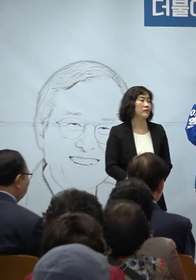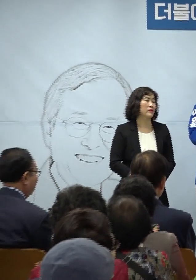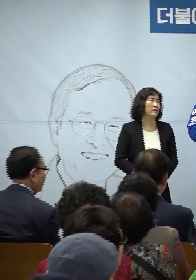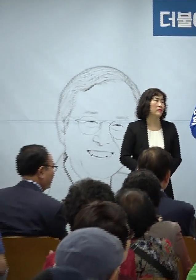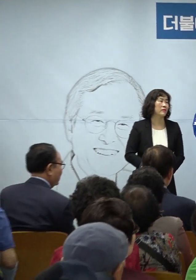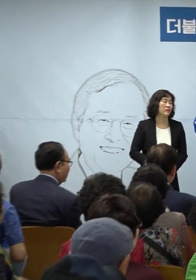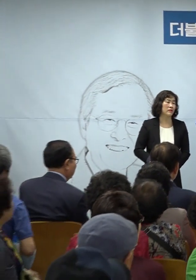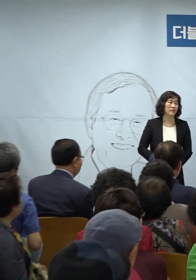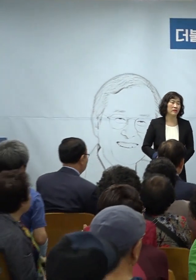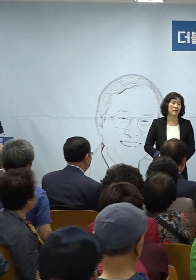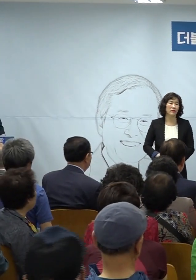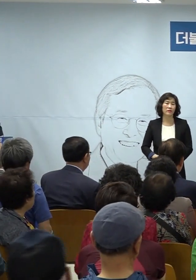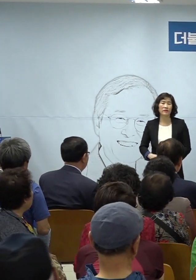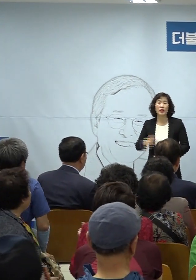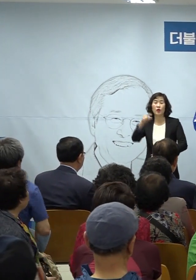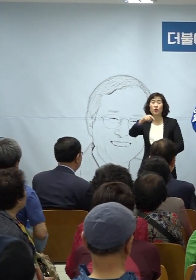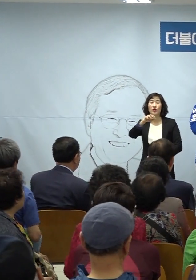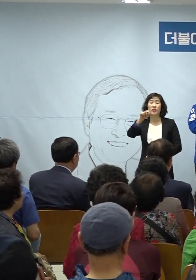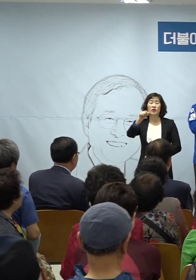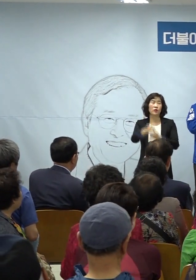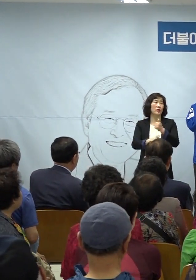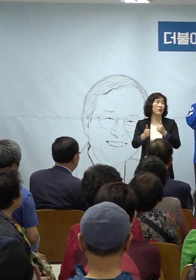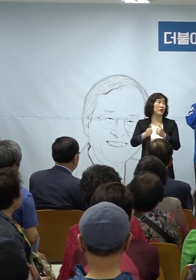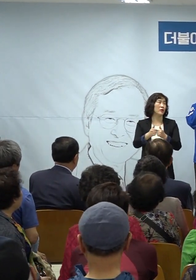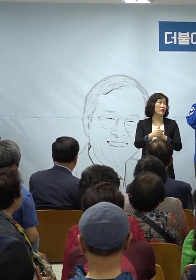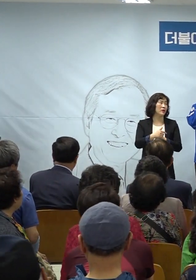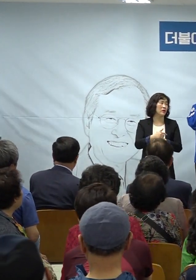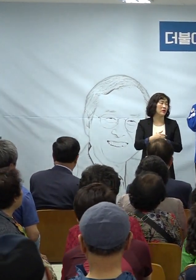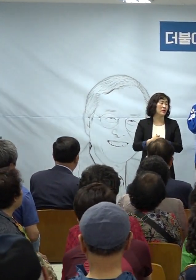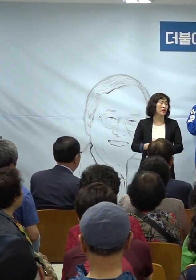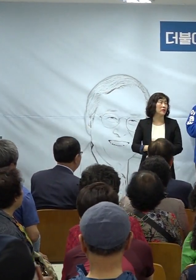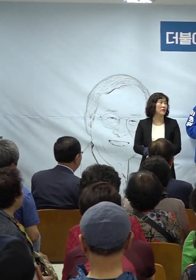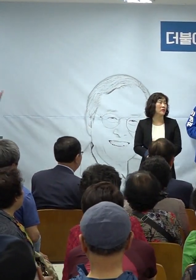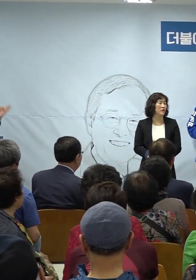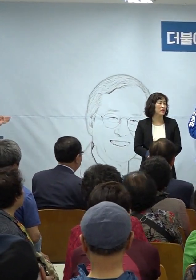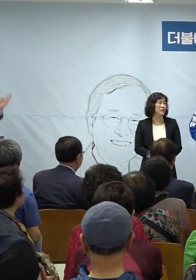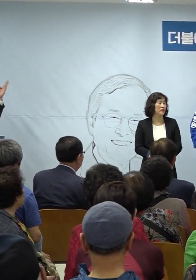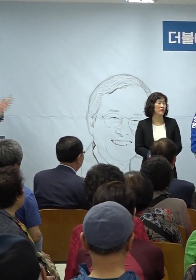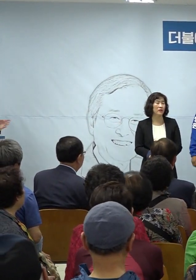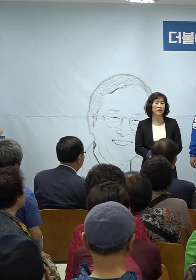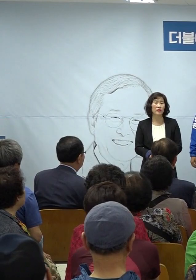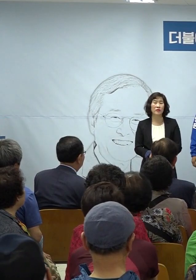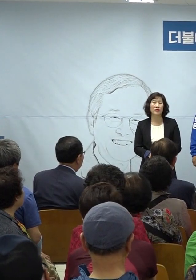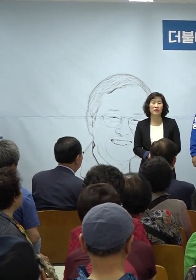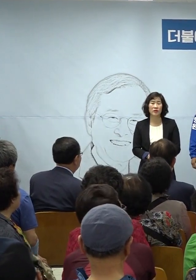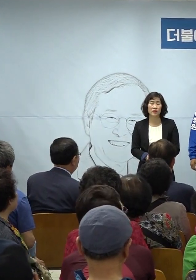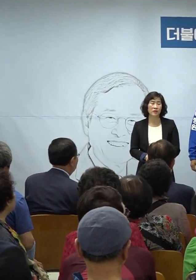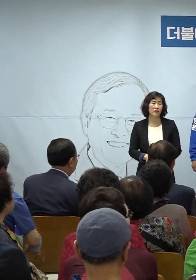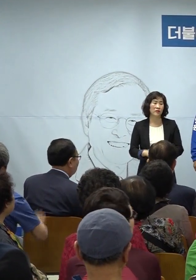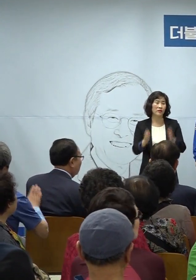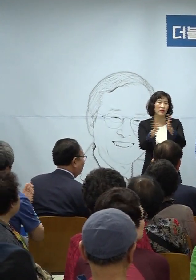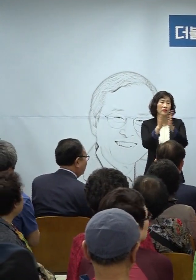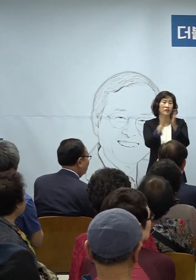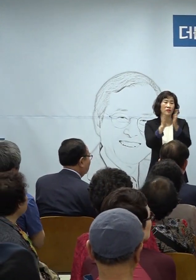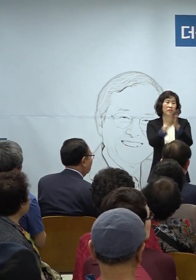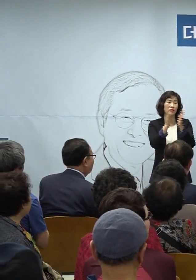목포를 위해 함께 뛰어갈 우기종 위원장님께 환호 한번 드리고 말씀 더